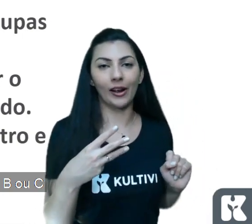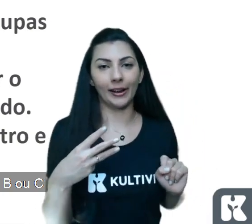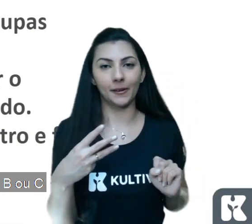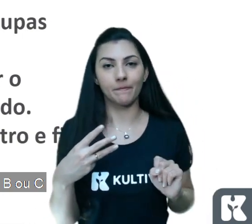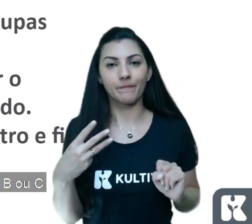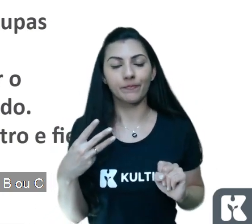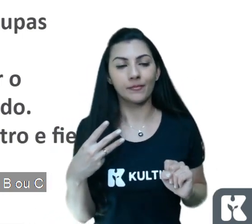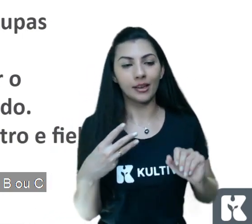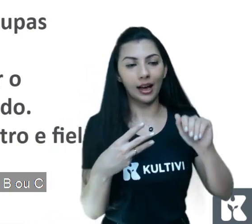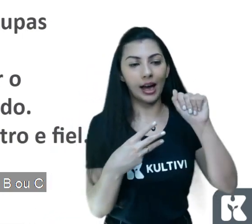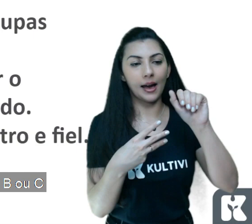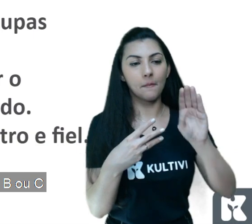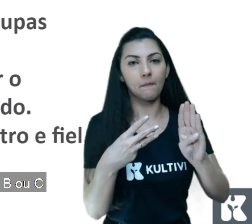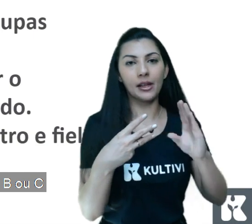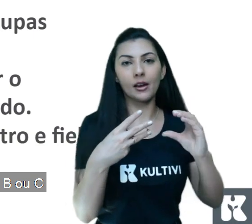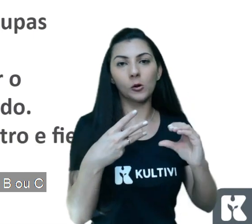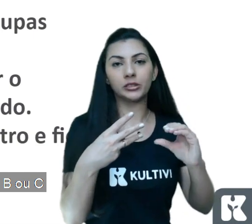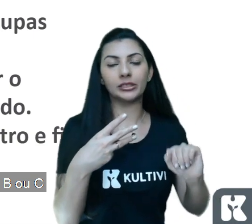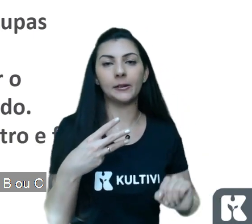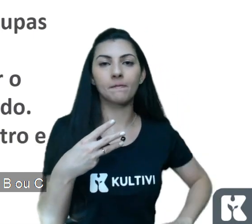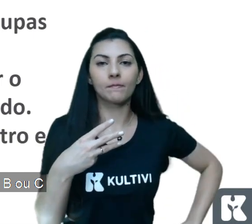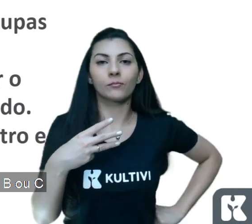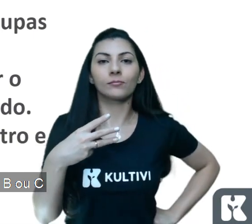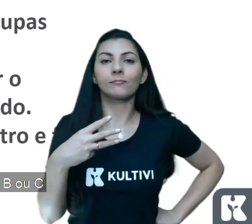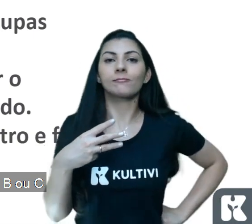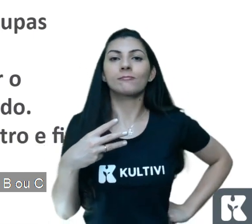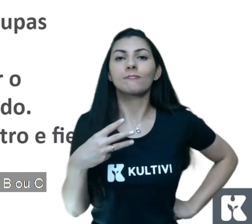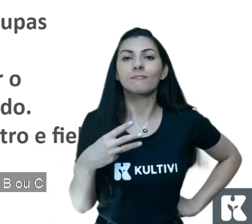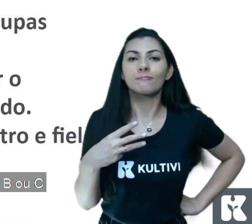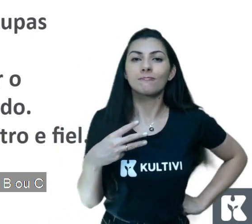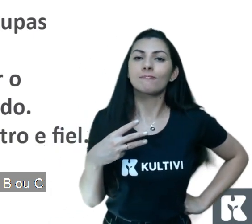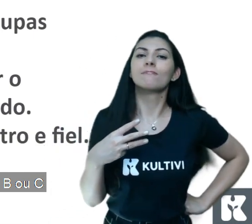que está correta? A, B ou C?